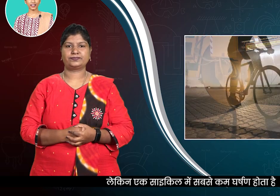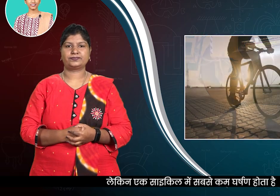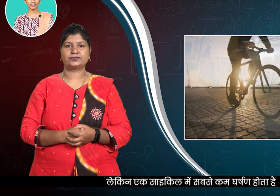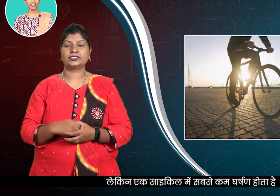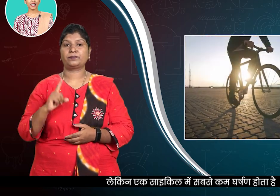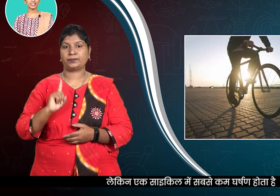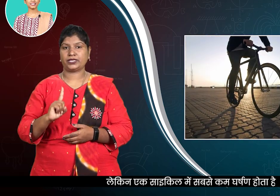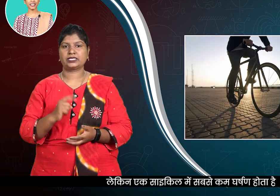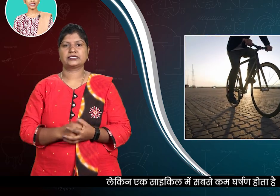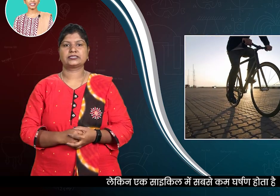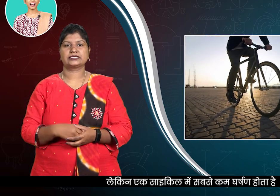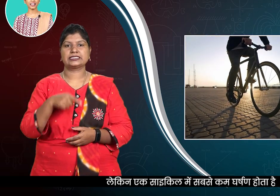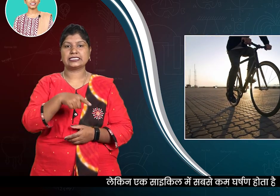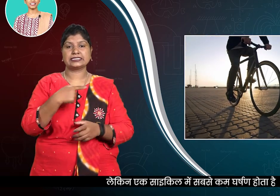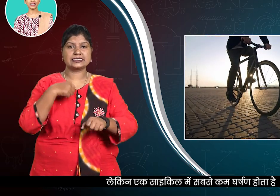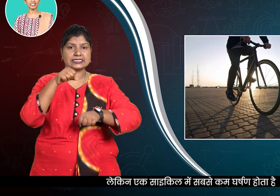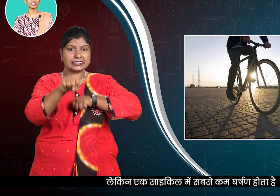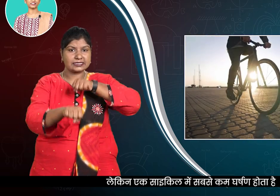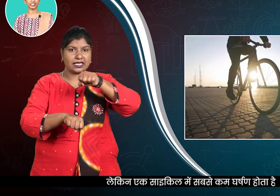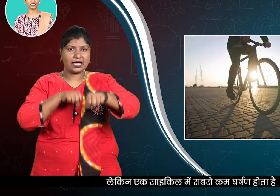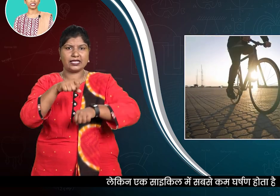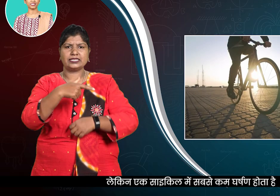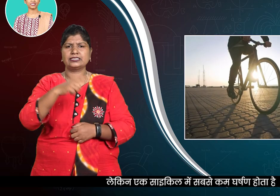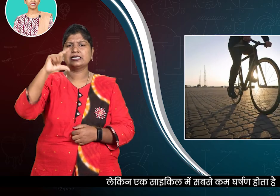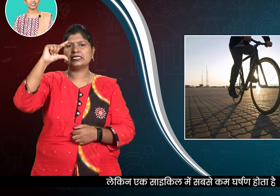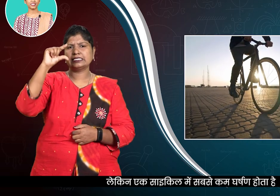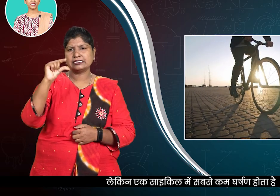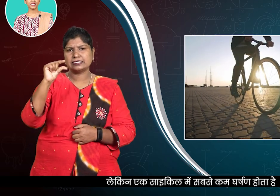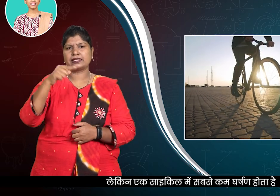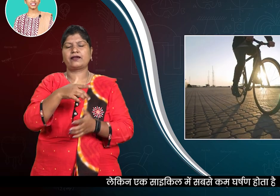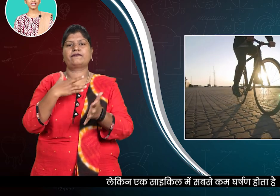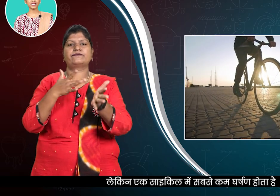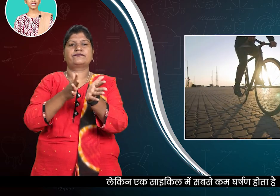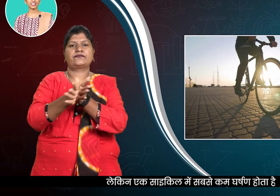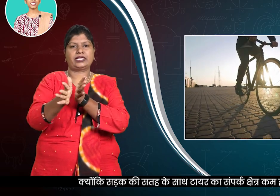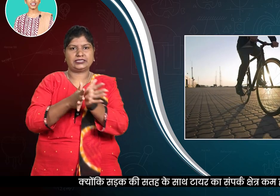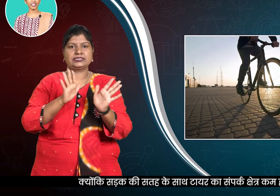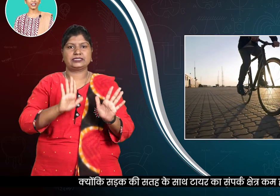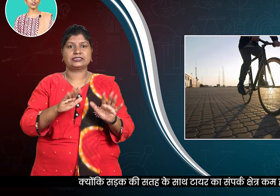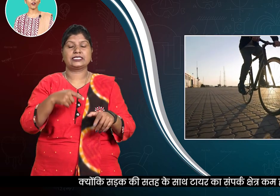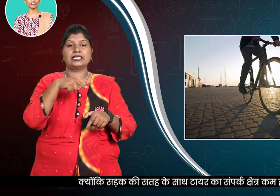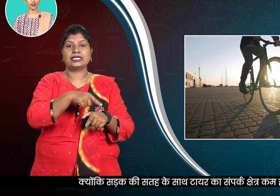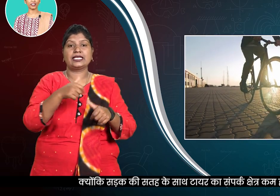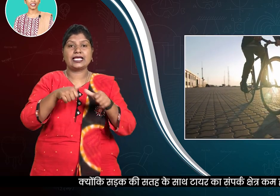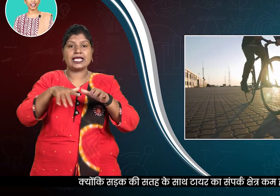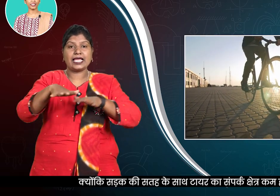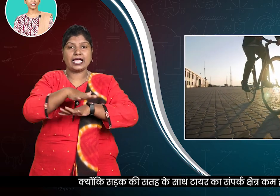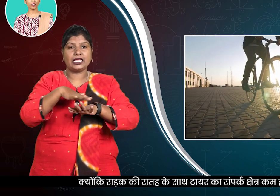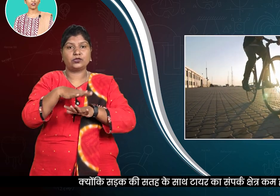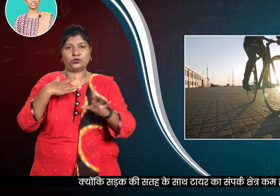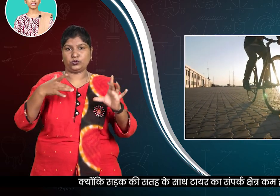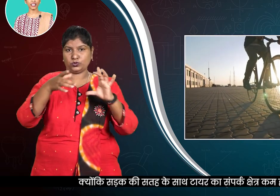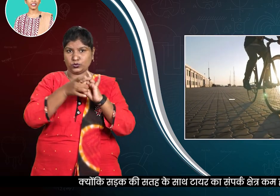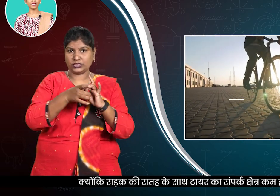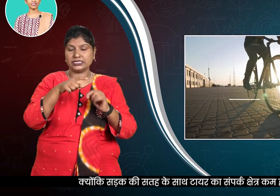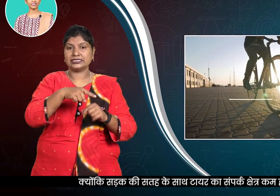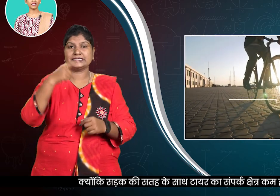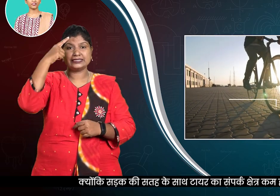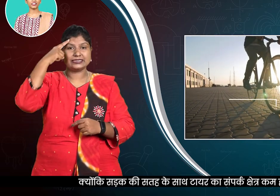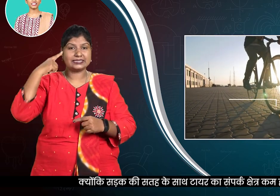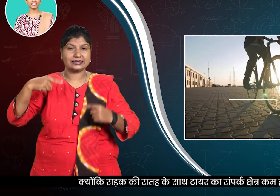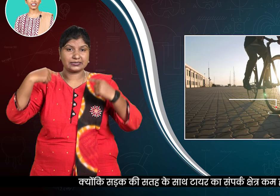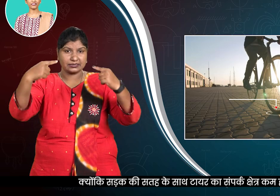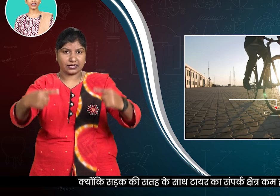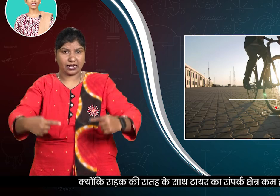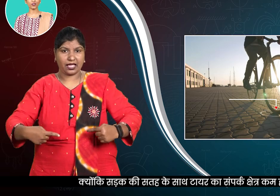लेकिन एक साइकल में सबसे कम घर्शन होता है क्योंकि सडक की सतर के साथ टायर